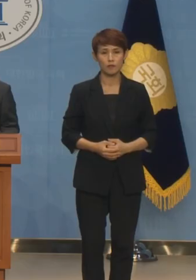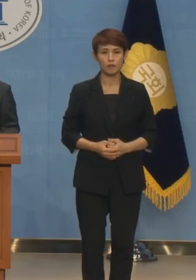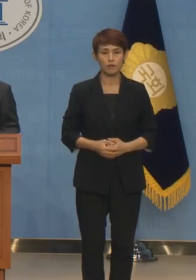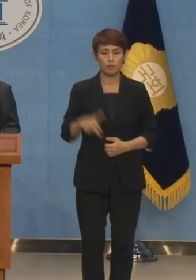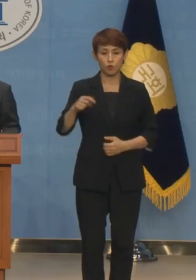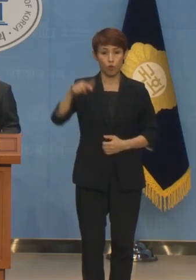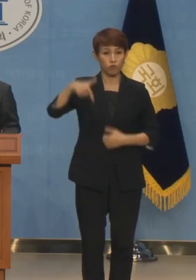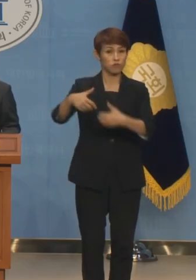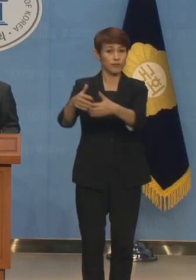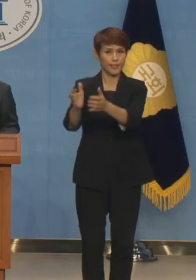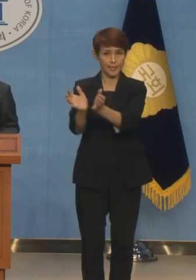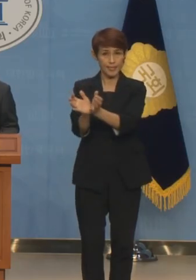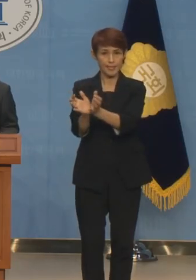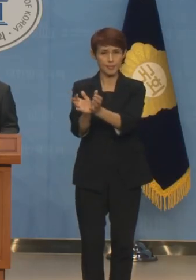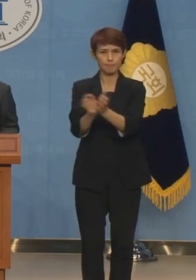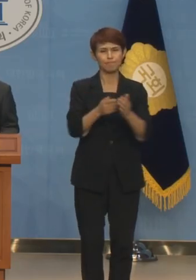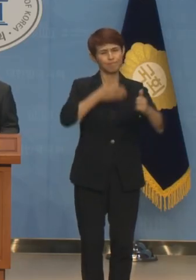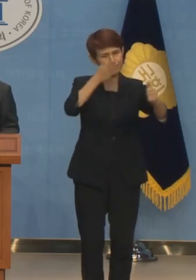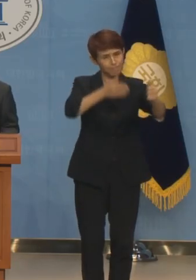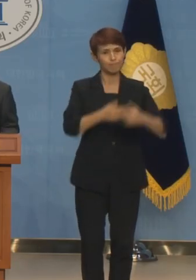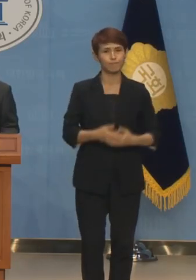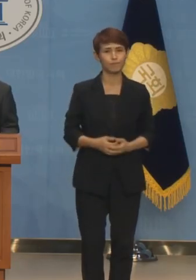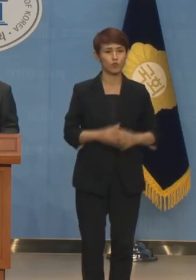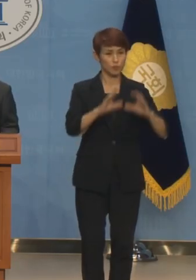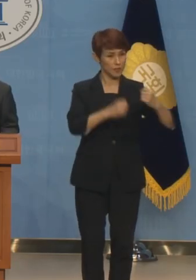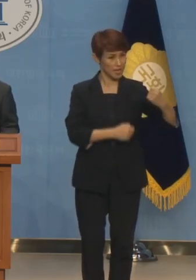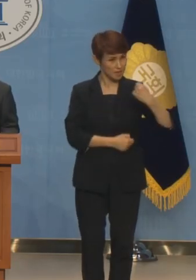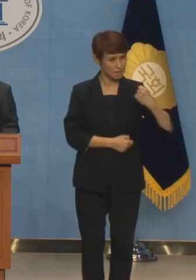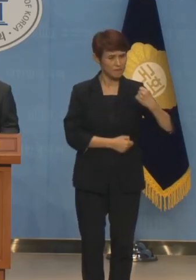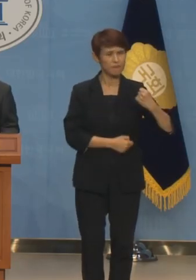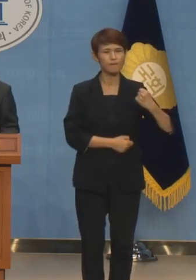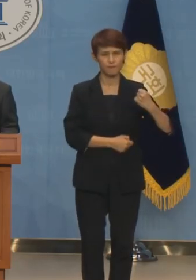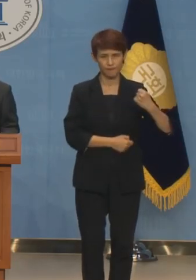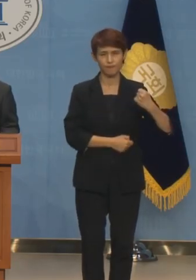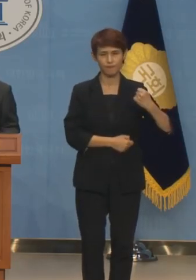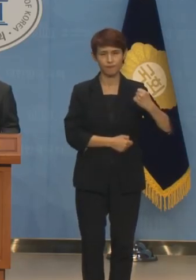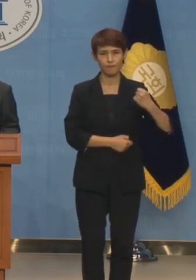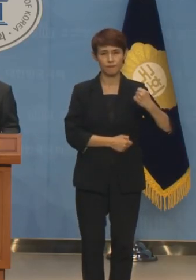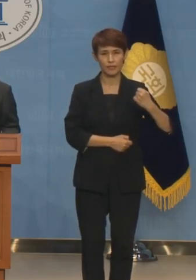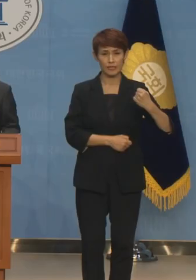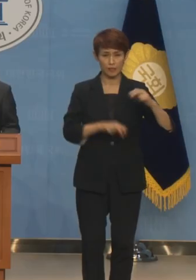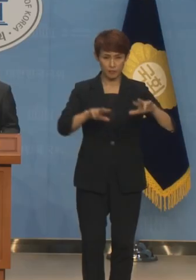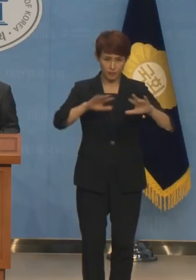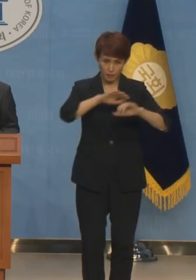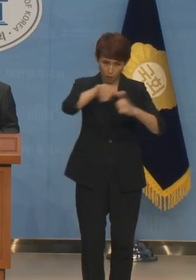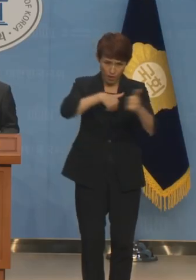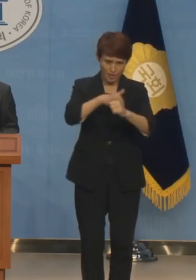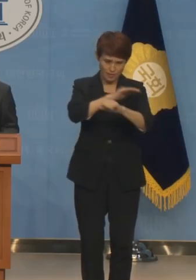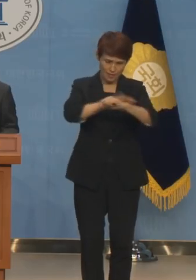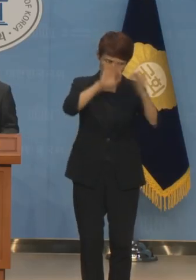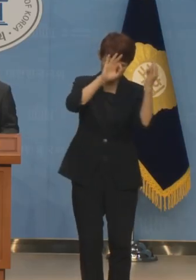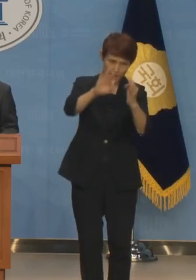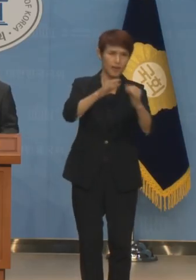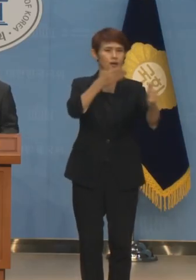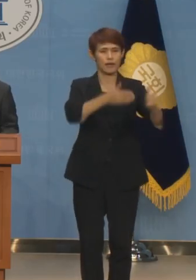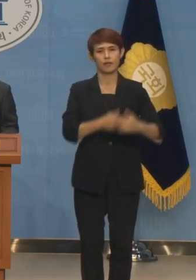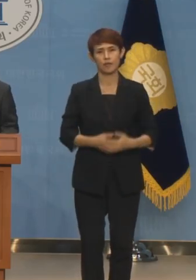조국 혁신당이 공고합니다. 국민의힘은 이제라도 현실을 직시하길